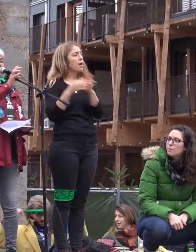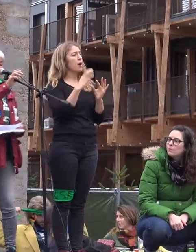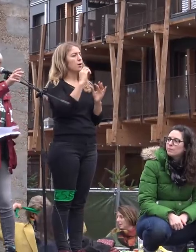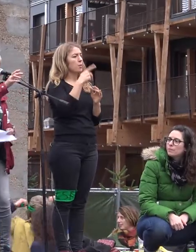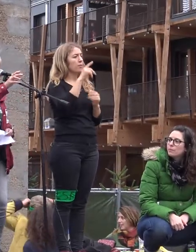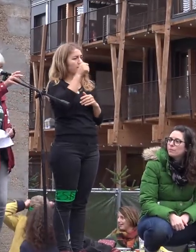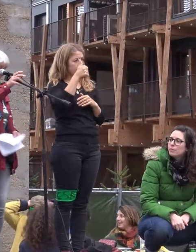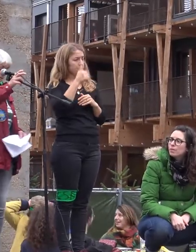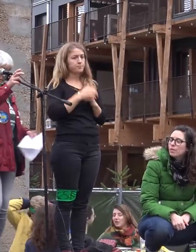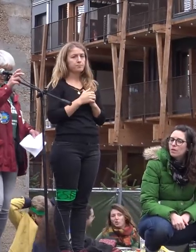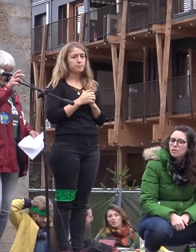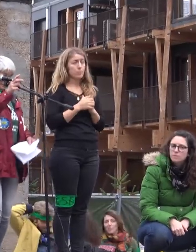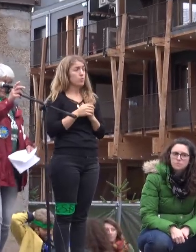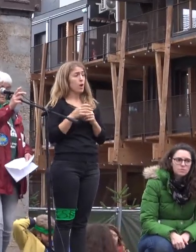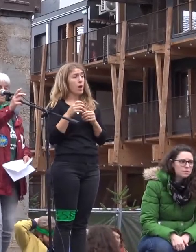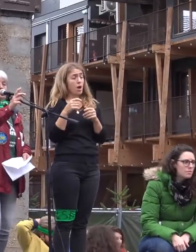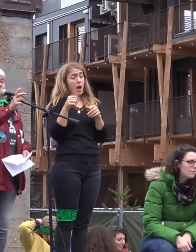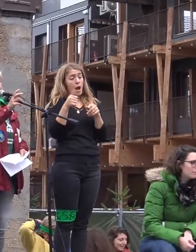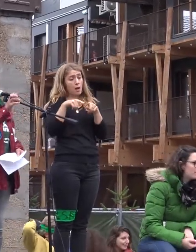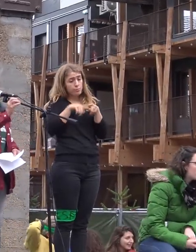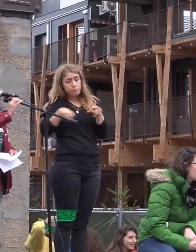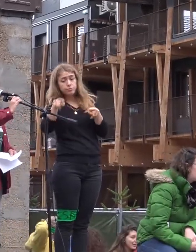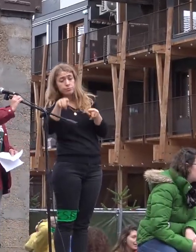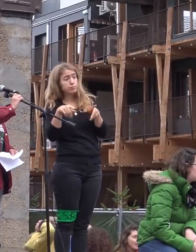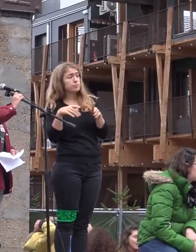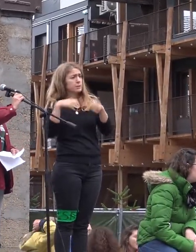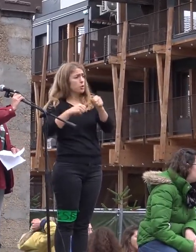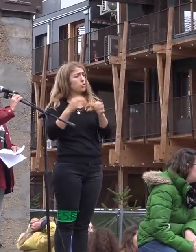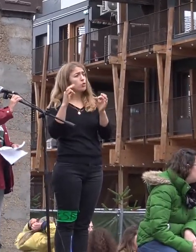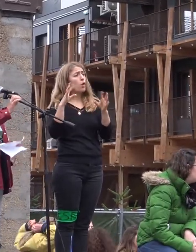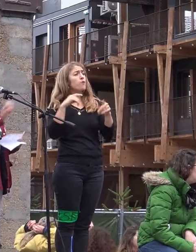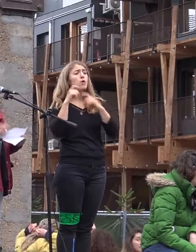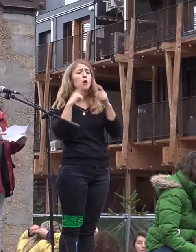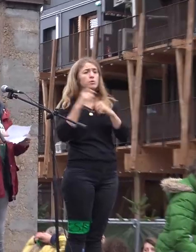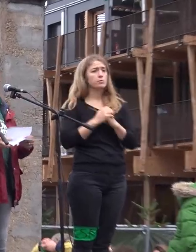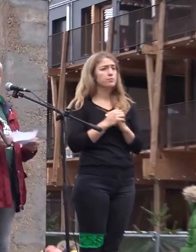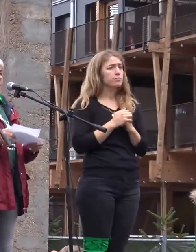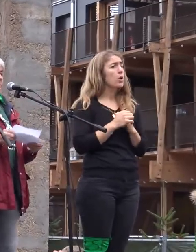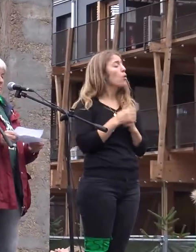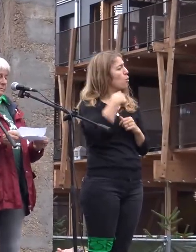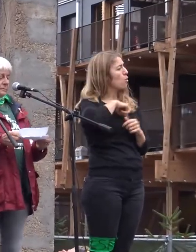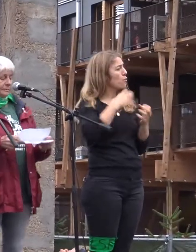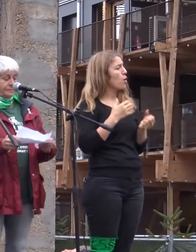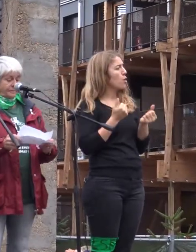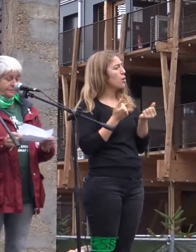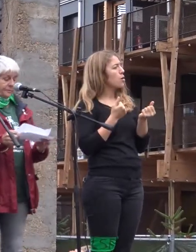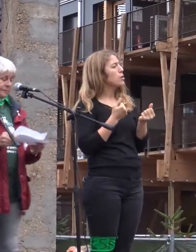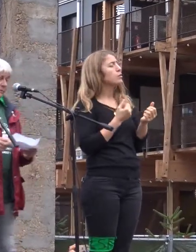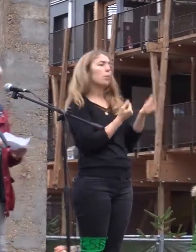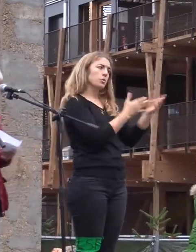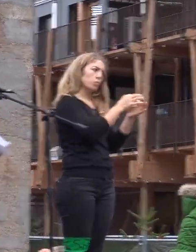branche de résistance non violente, parce que il faut lutter contre le dérèglement climatique en proposant, mais il faut aussi résister parce